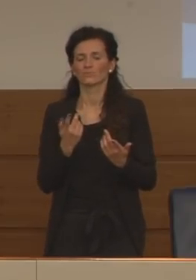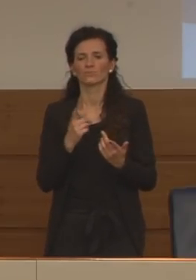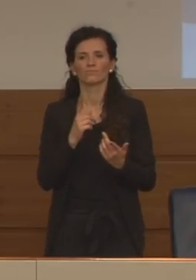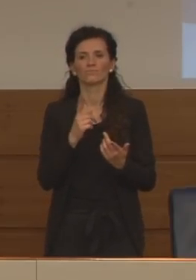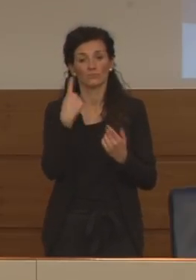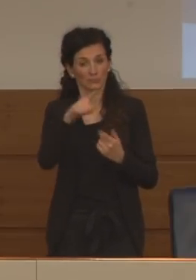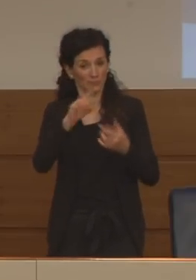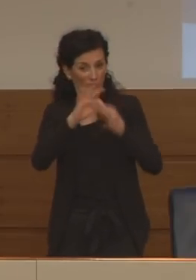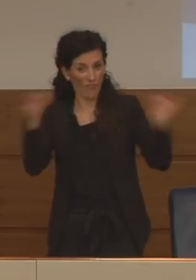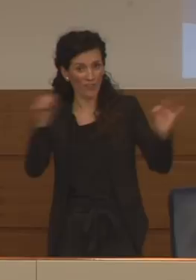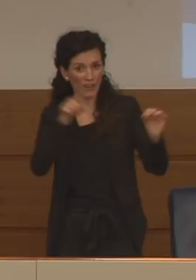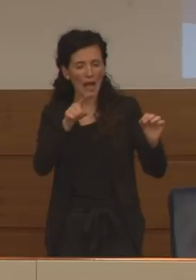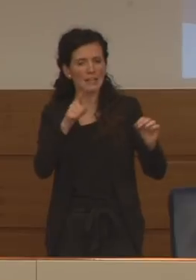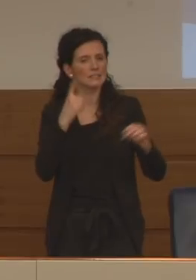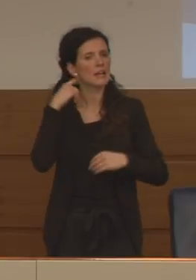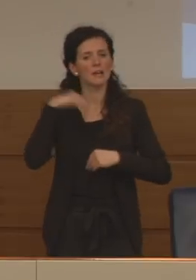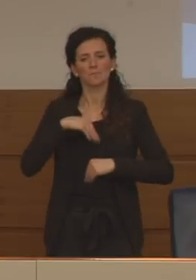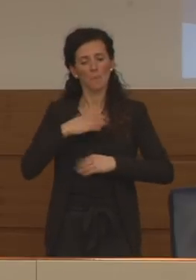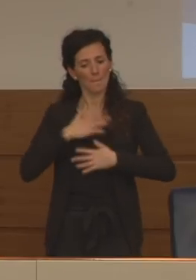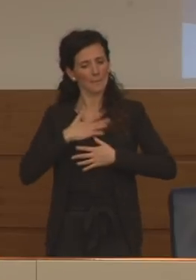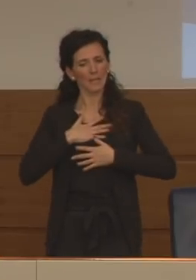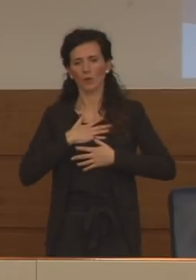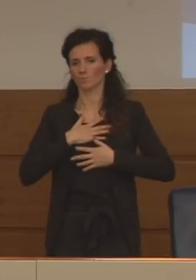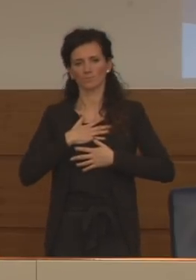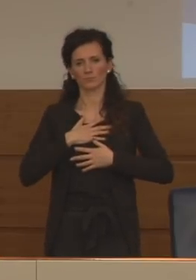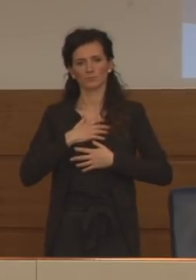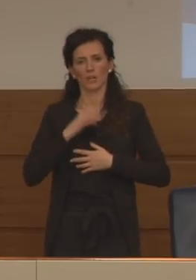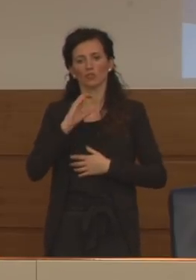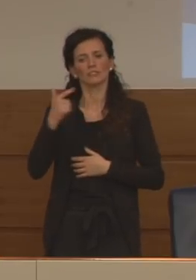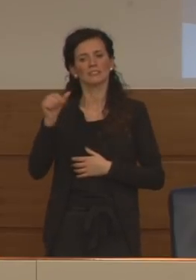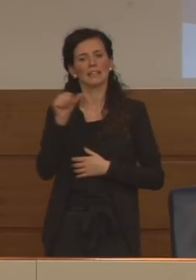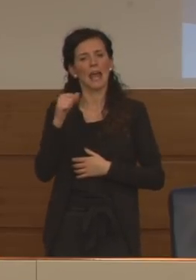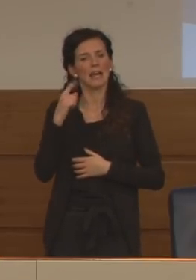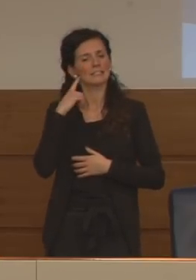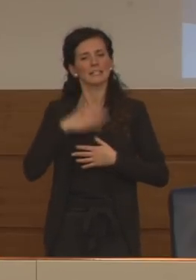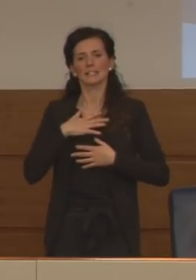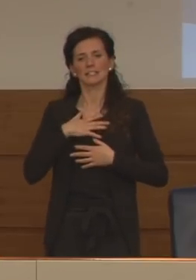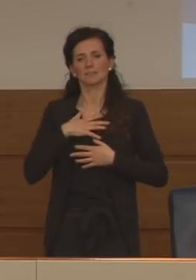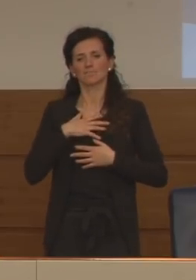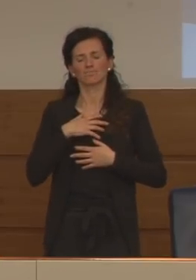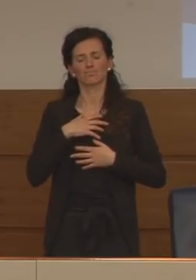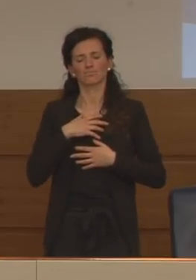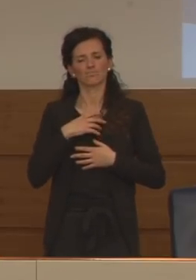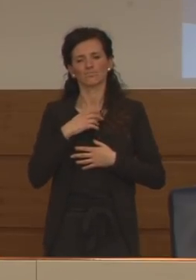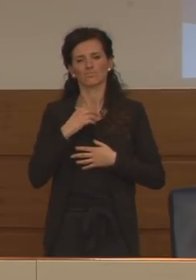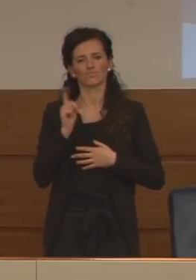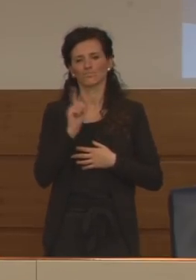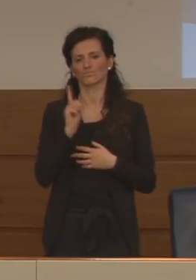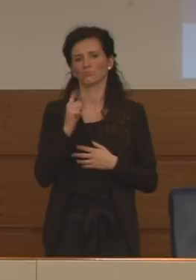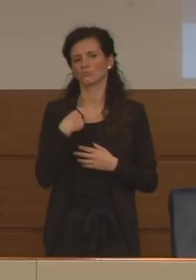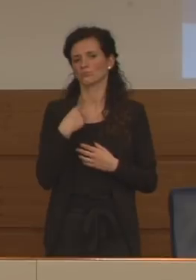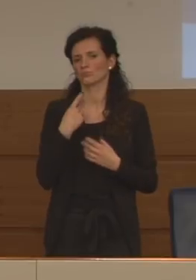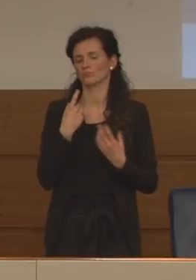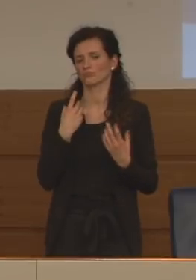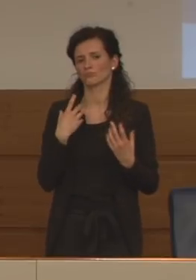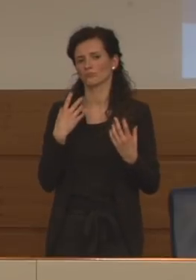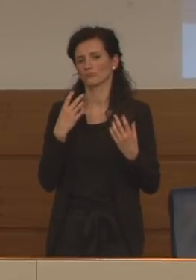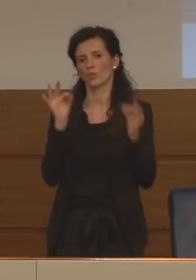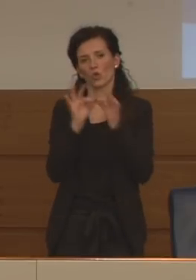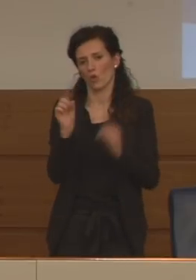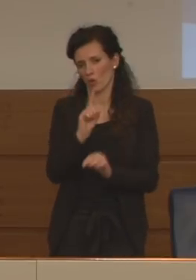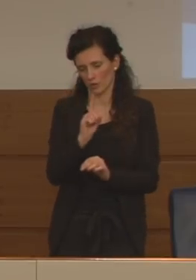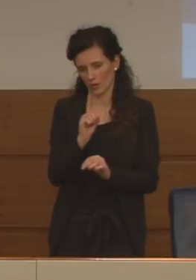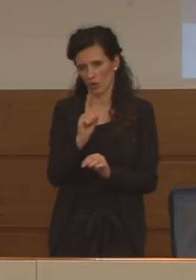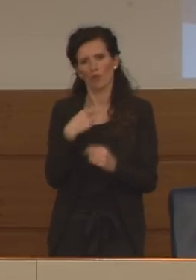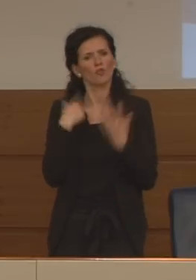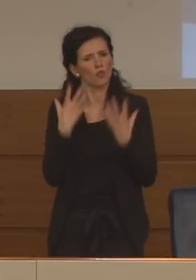non la sento neanche propria del cts questo è un primo elemento che volevo dirle la seconda cosa però noi abbiamo visto che alcune misure come nel